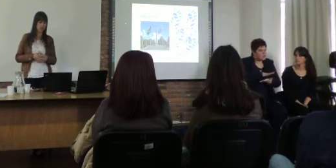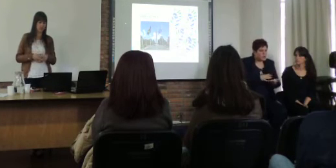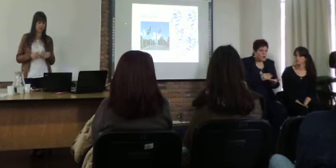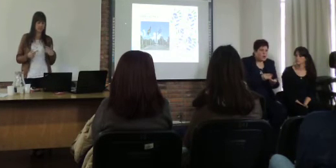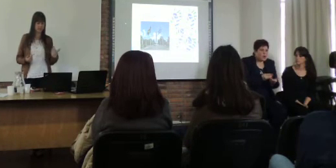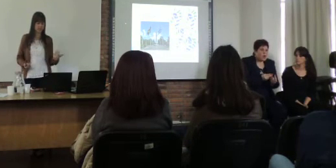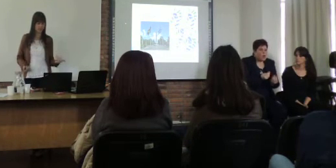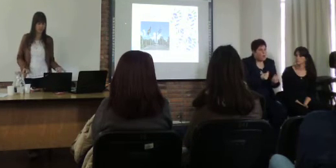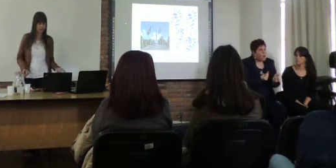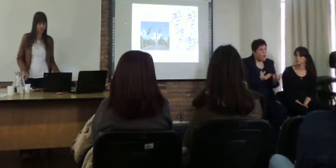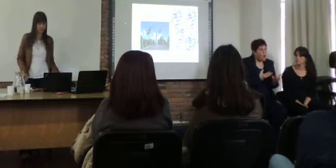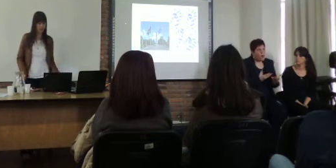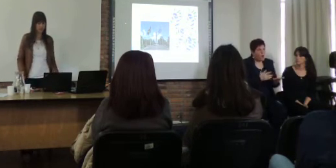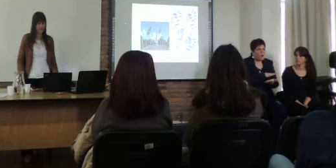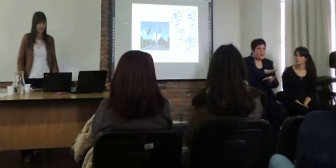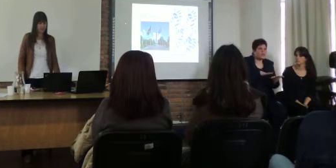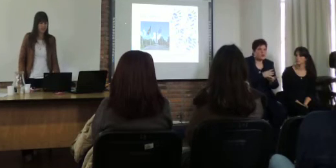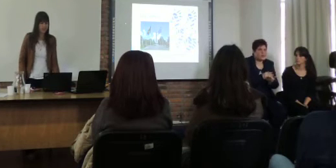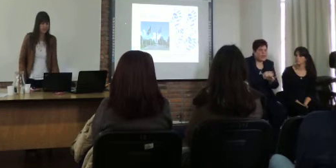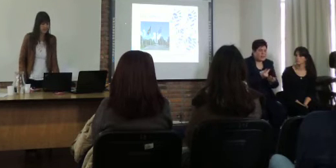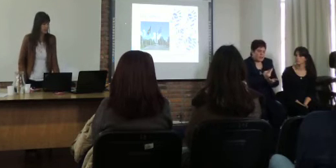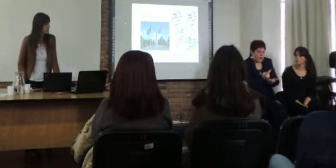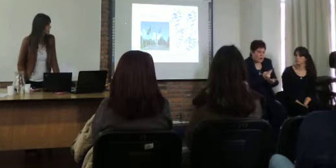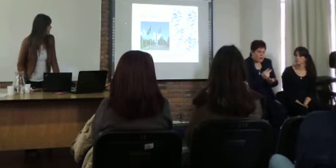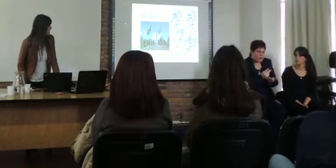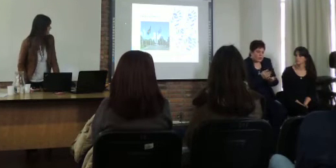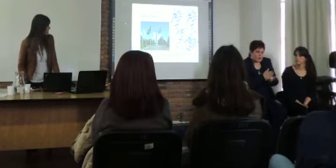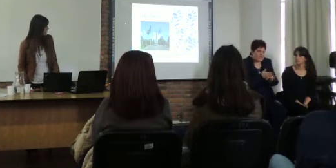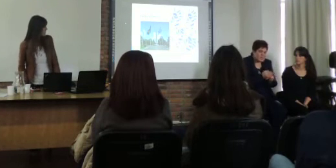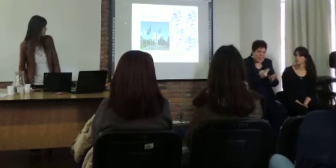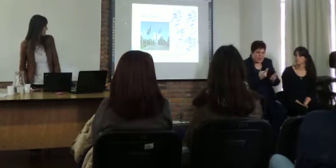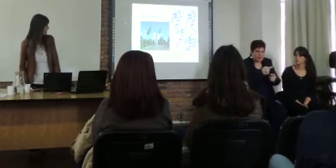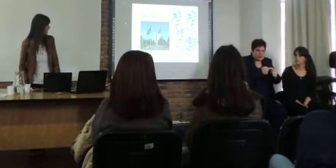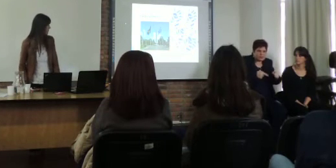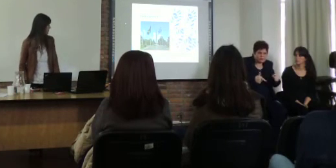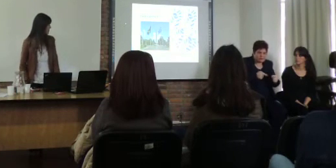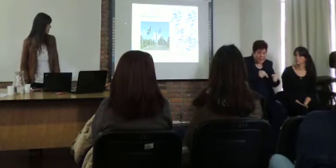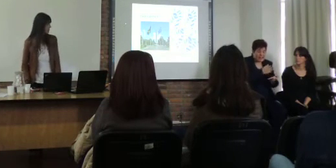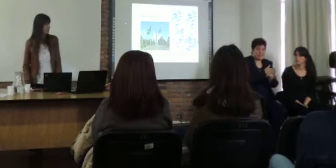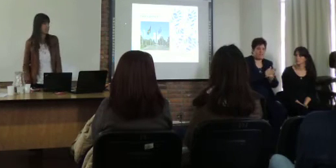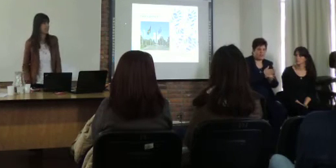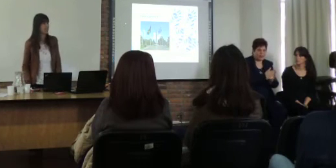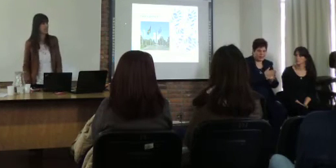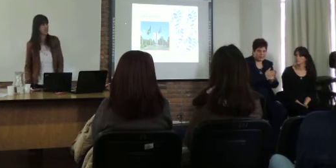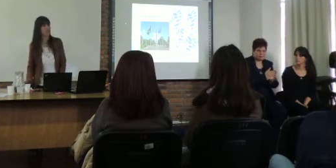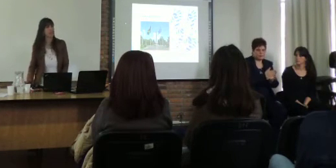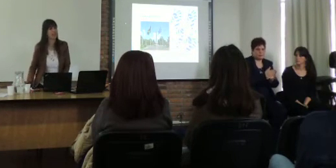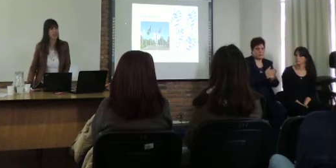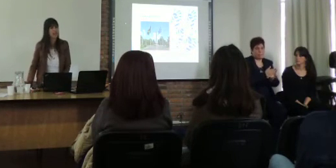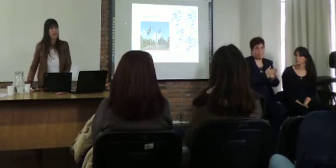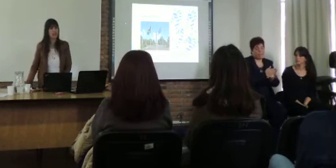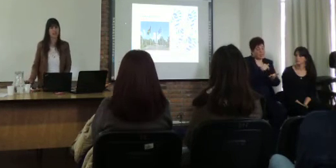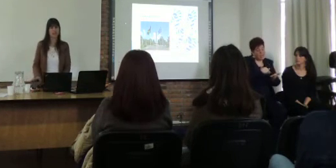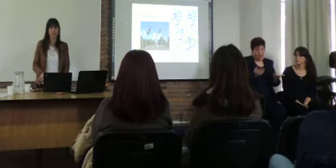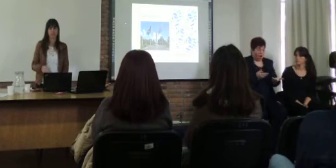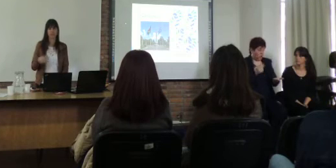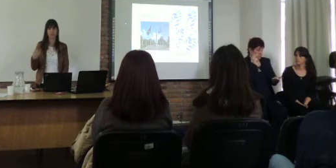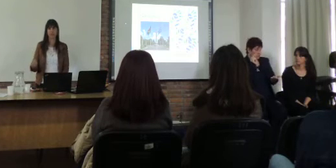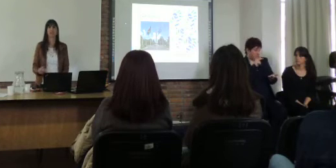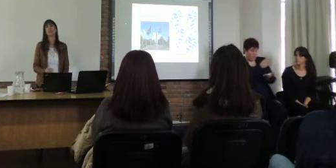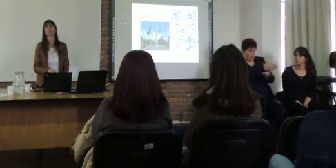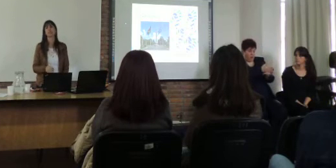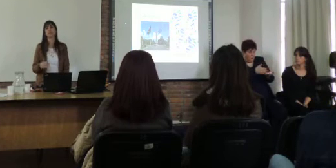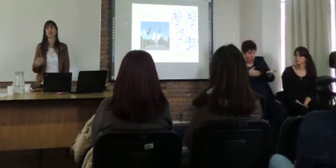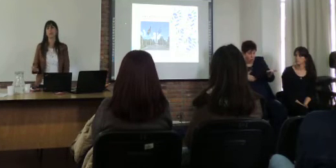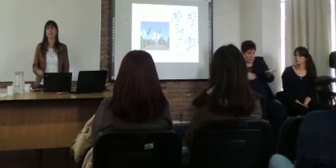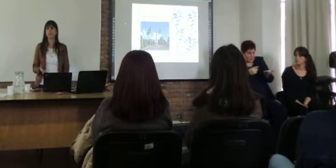só, uma cidade conurbada. Então, nessa fronteira, que ela já não é, a gente